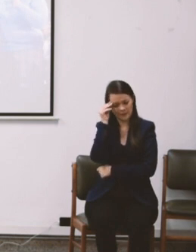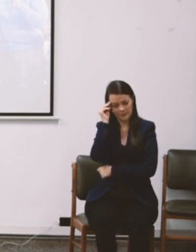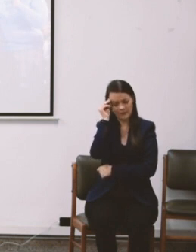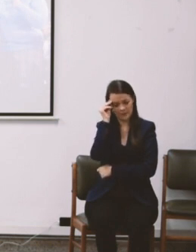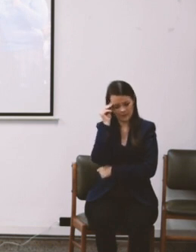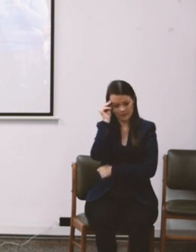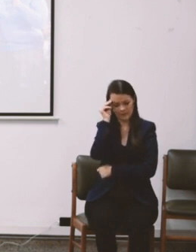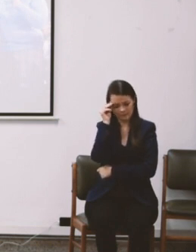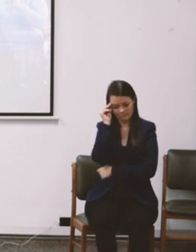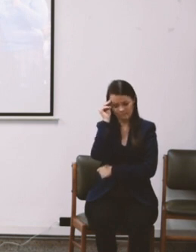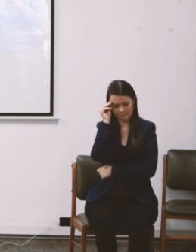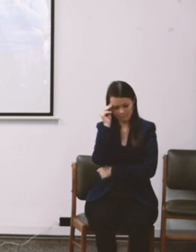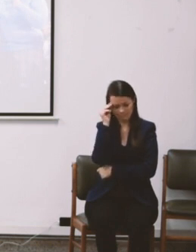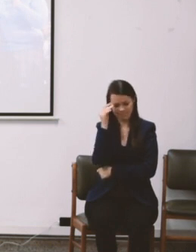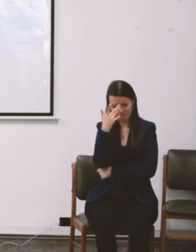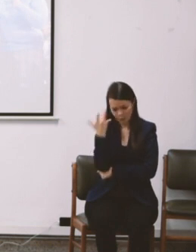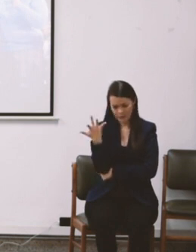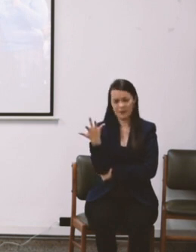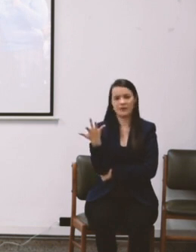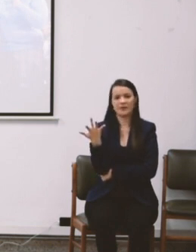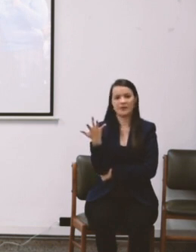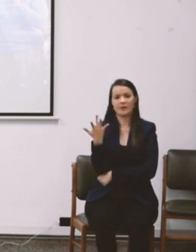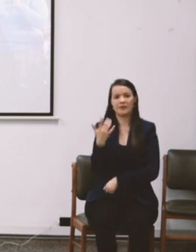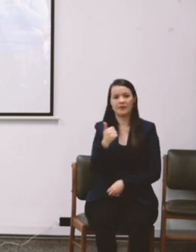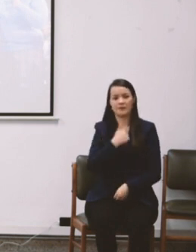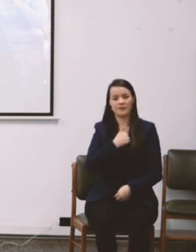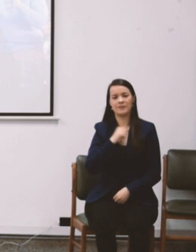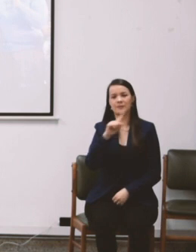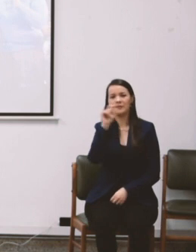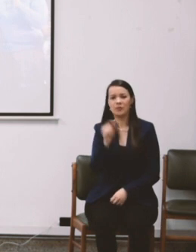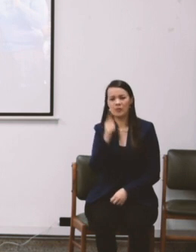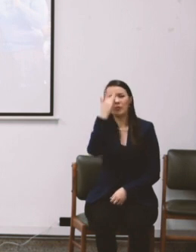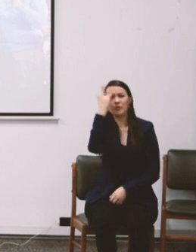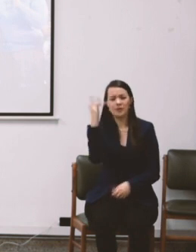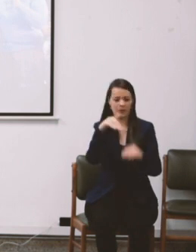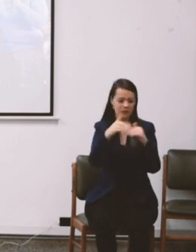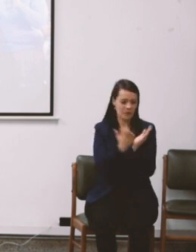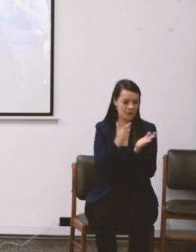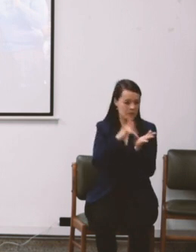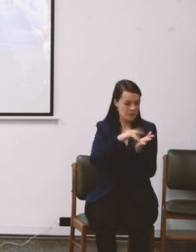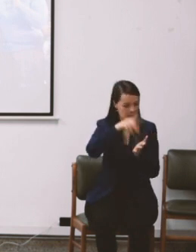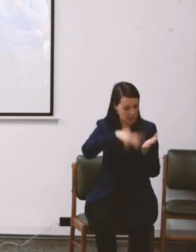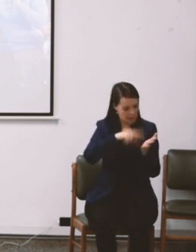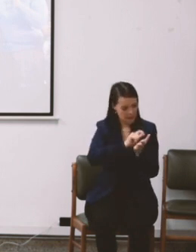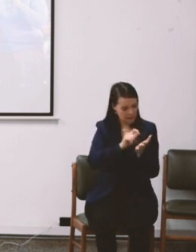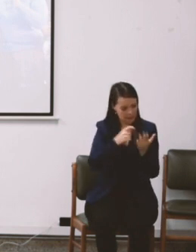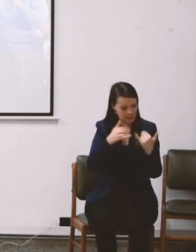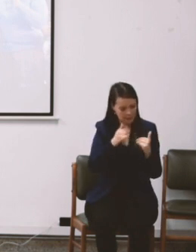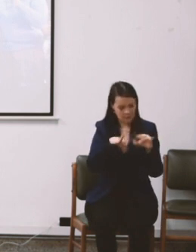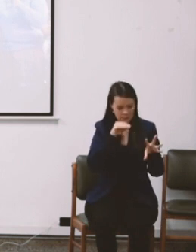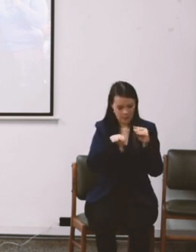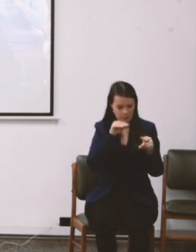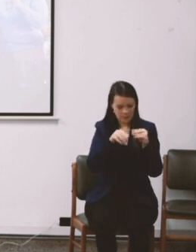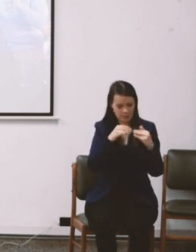O sea que decía, pero sí, o sea que esa pregunta me pasaba porque a la escuela no solamente se va a leer y escribir, ¿no? Aprender a